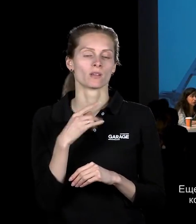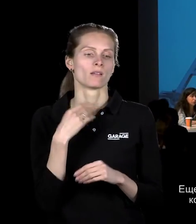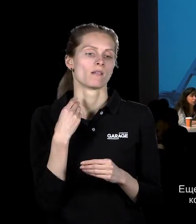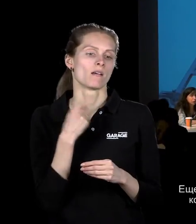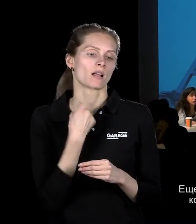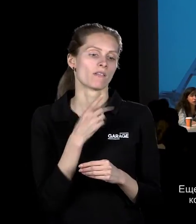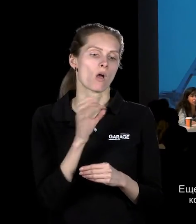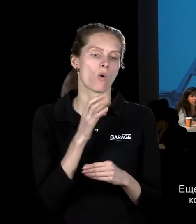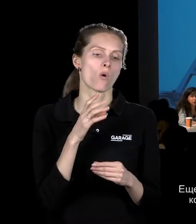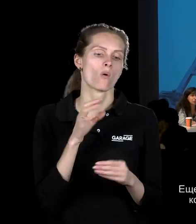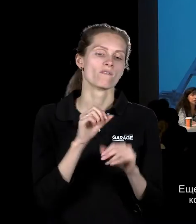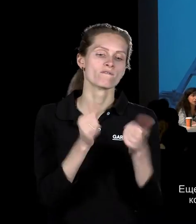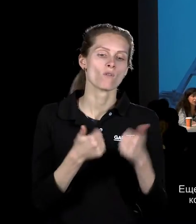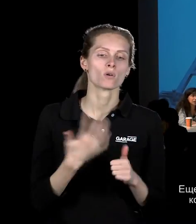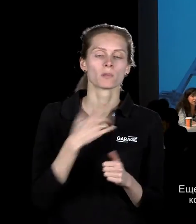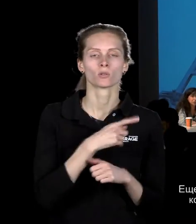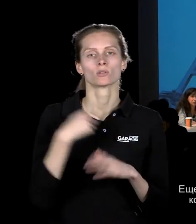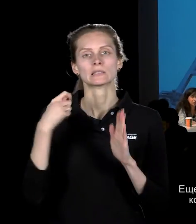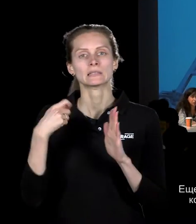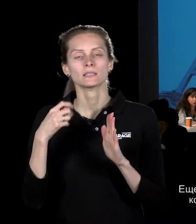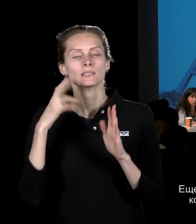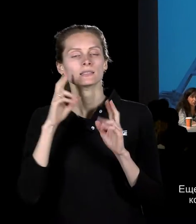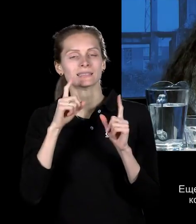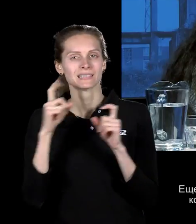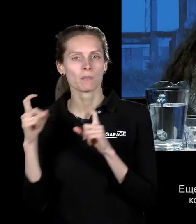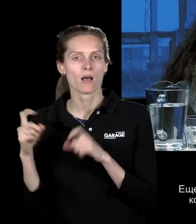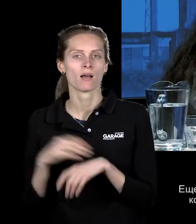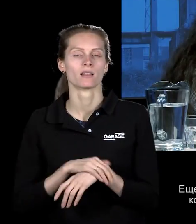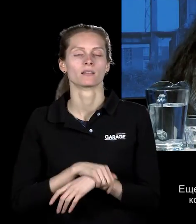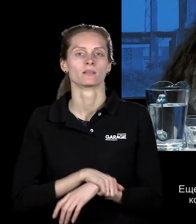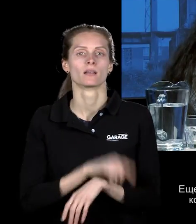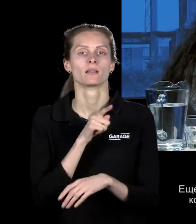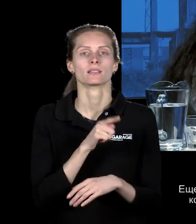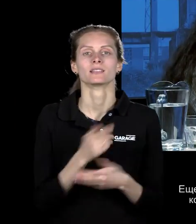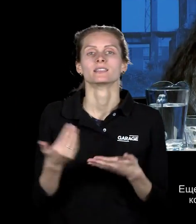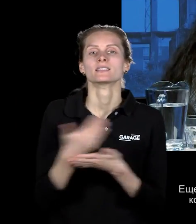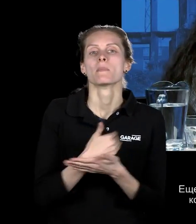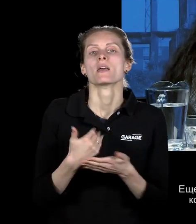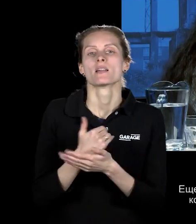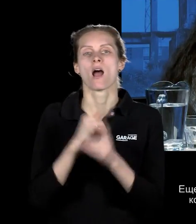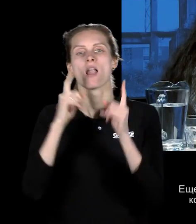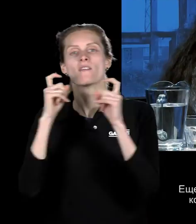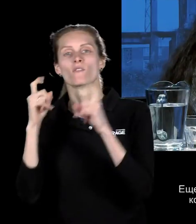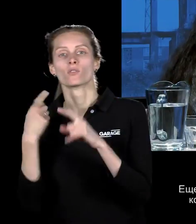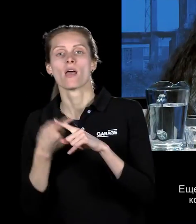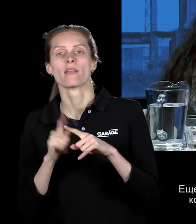формам, которые снимают, которые они сделали предметом своего собирательства и своего фотографирования, что